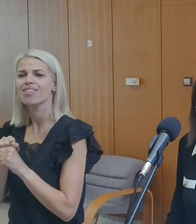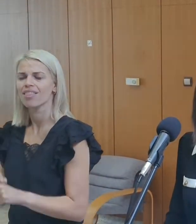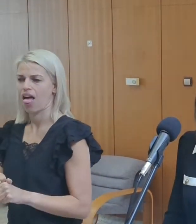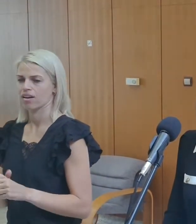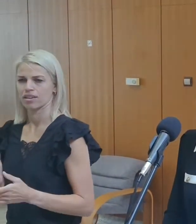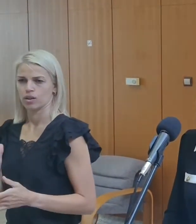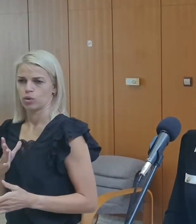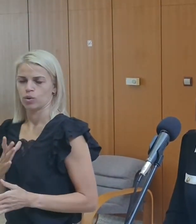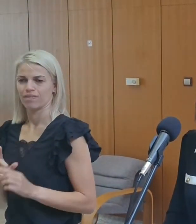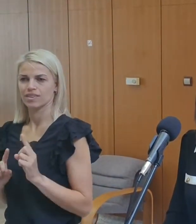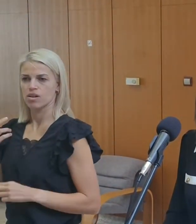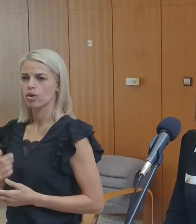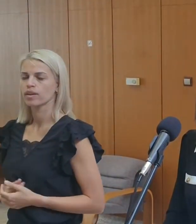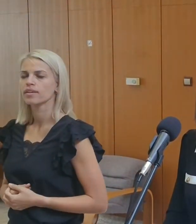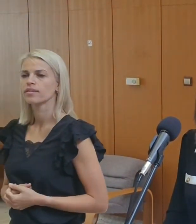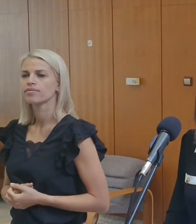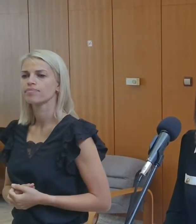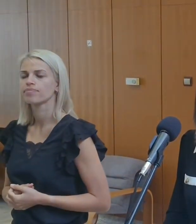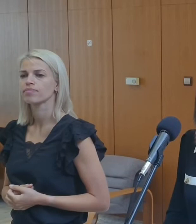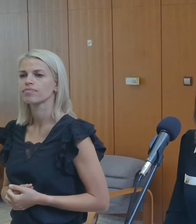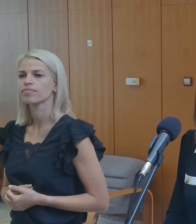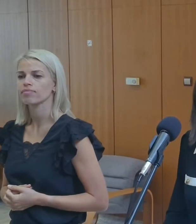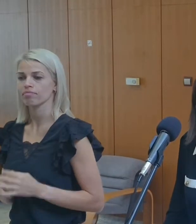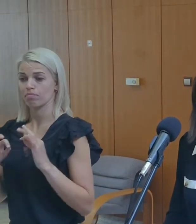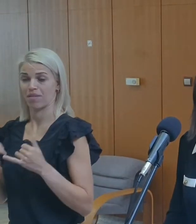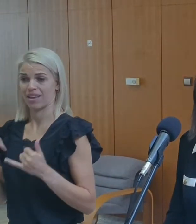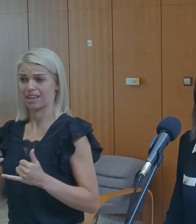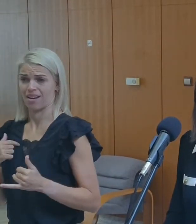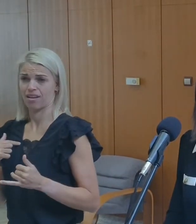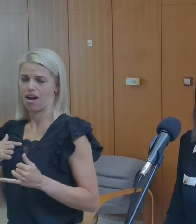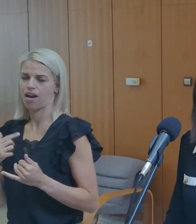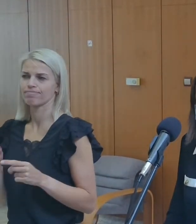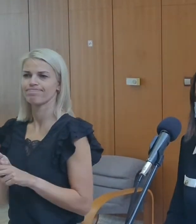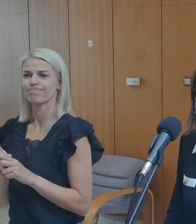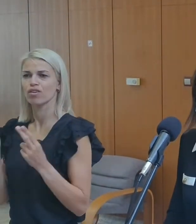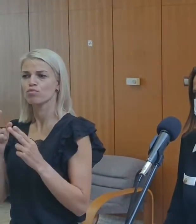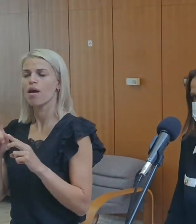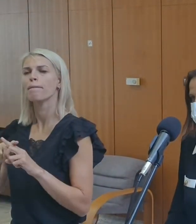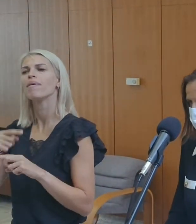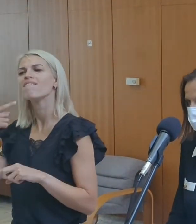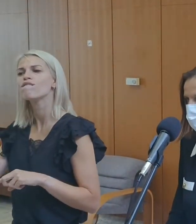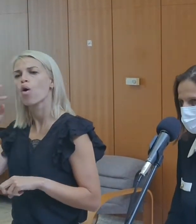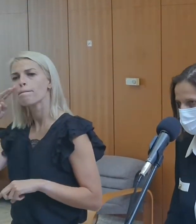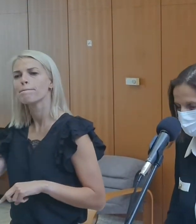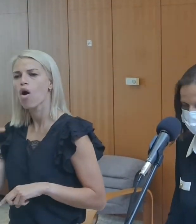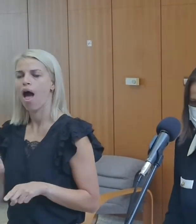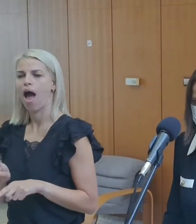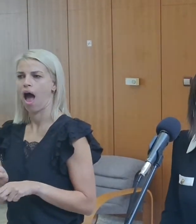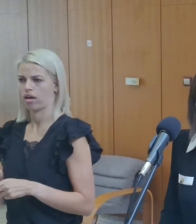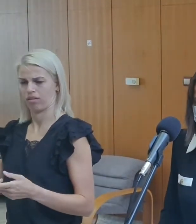obrovský. A teraz ja rozumiem, že zvonku je zložité sa v tom